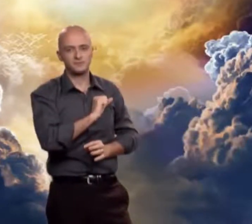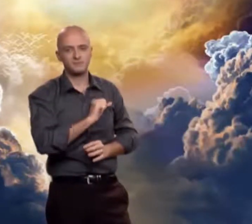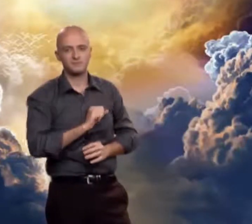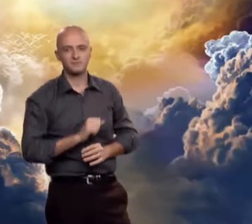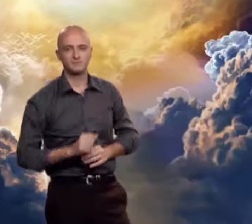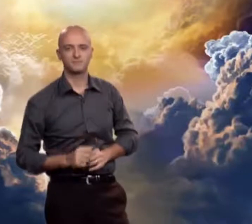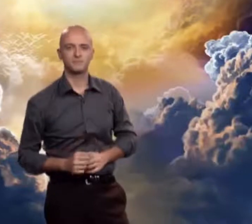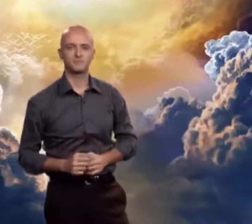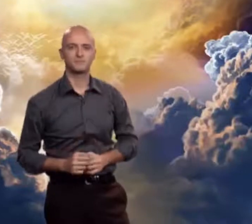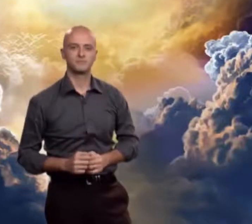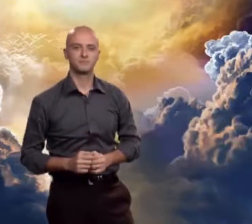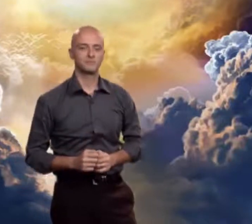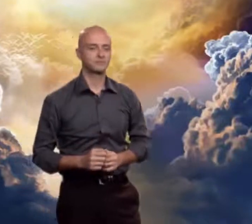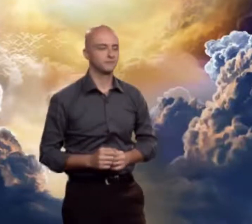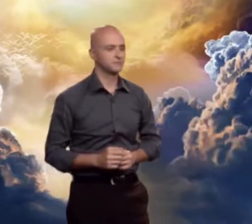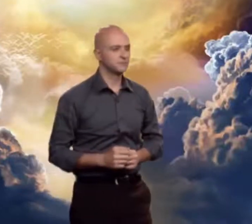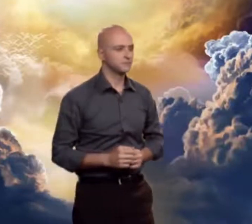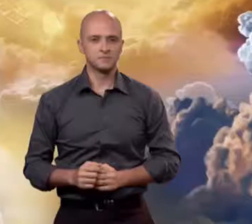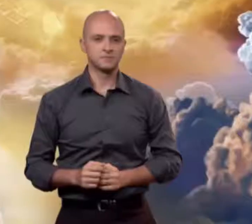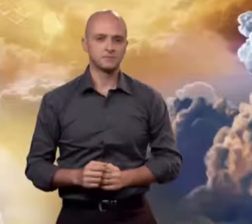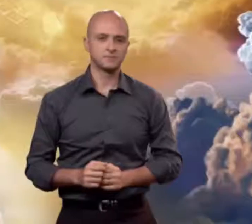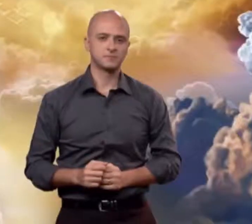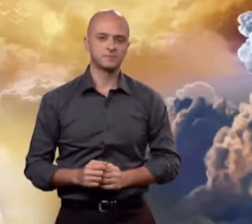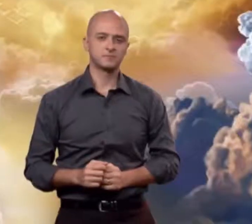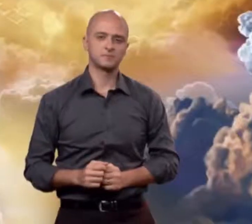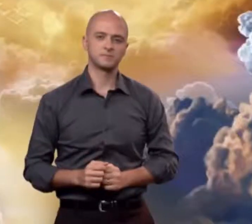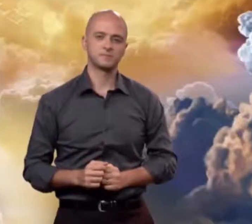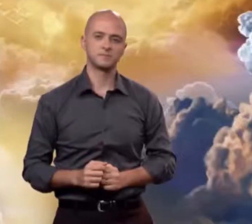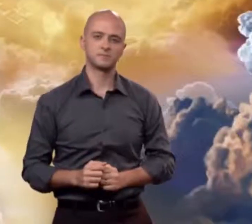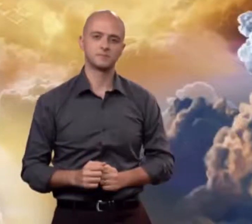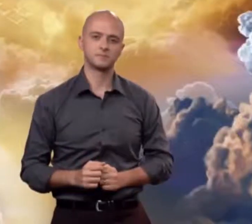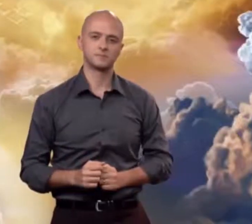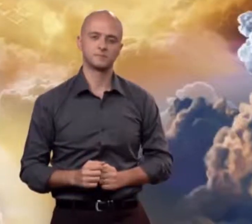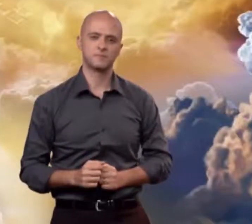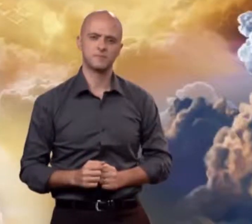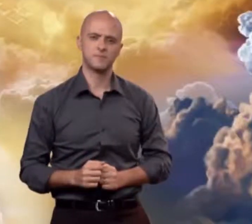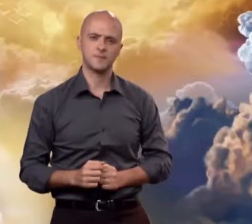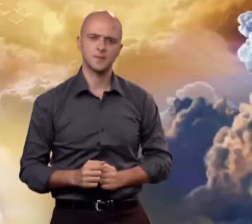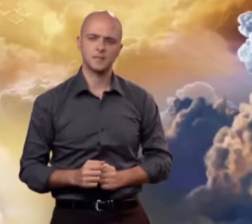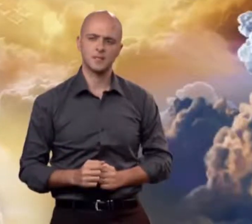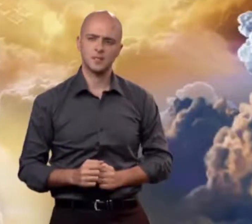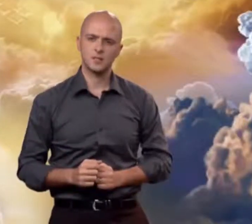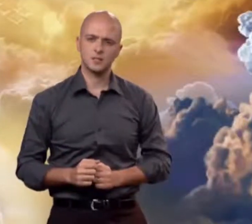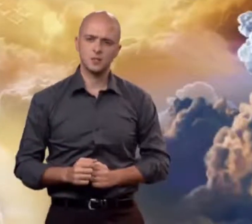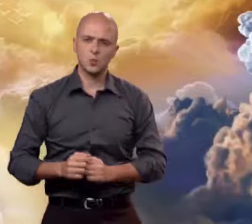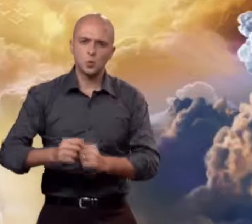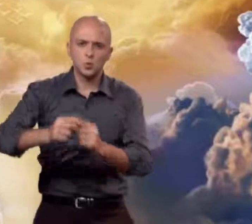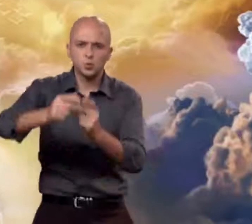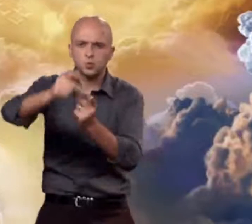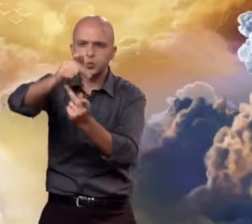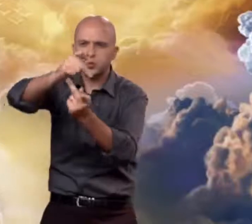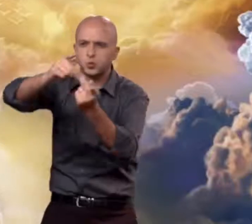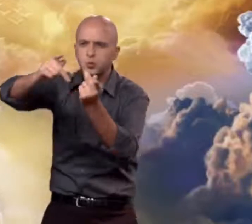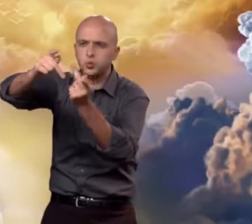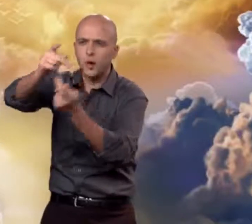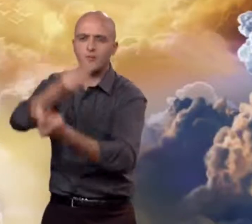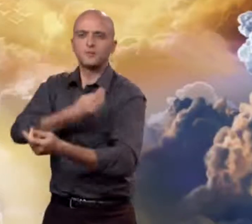pecado. Seu governo mostraria quais os frutos de se rejeitar a autoridade divina. A história dessa terrível experiência